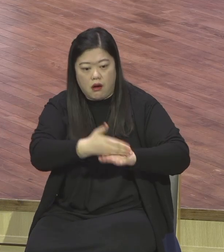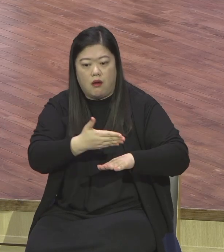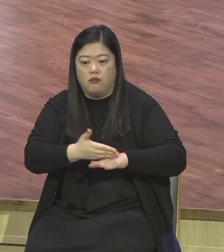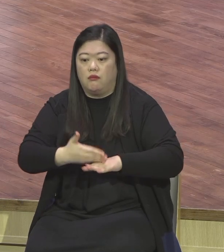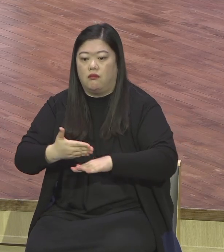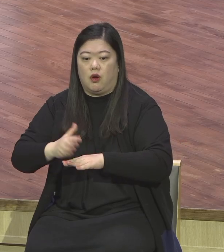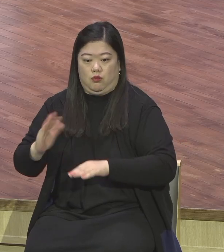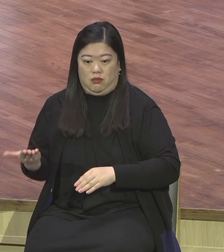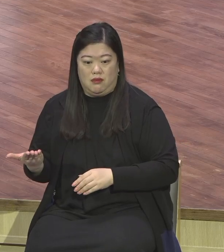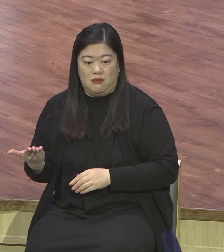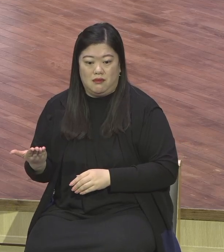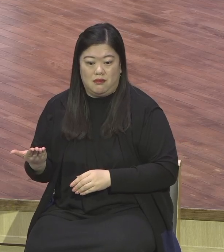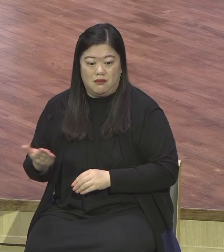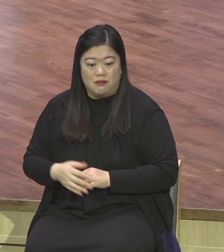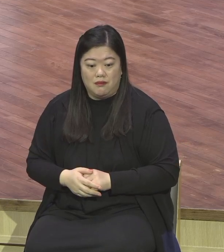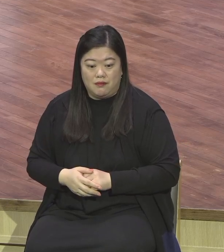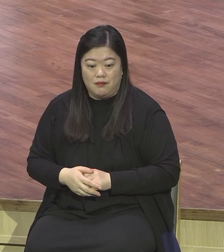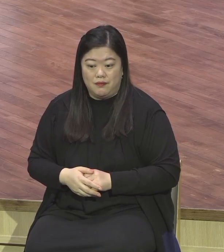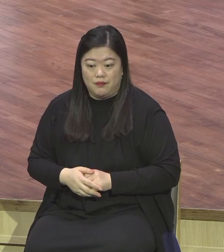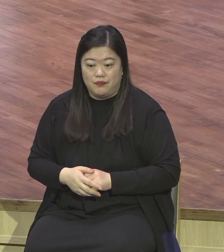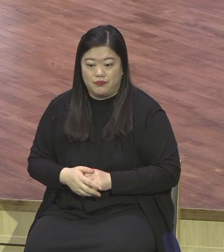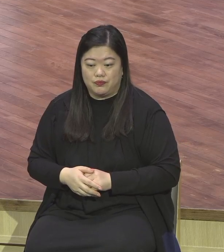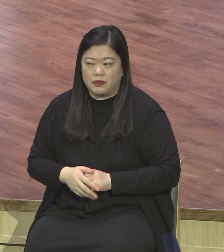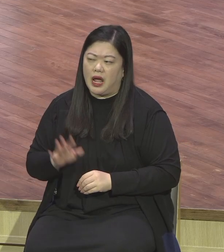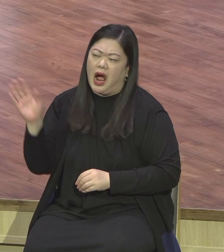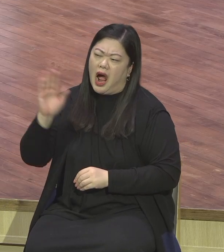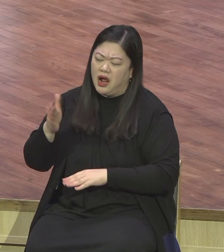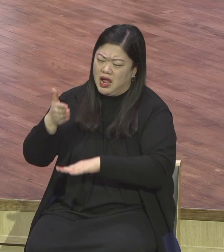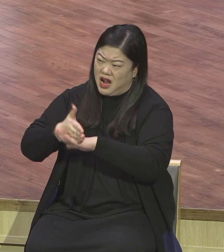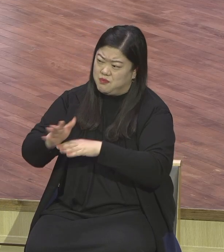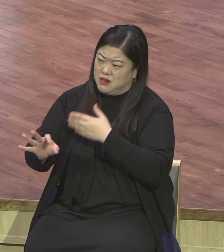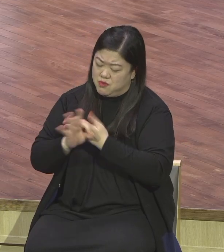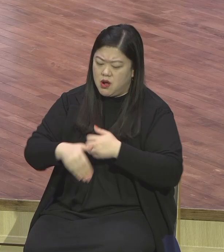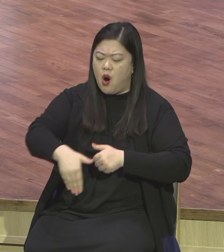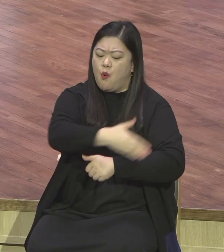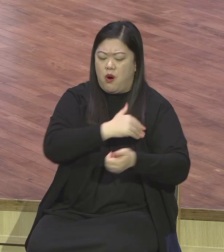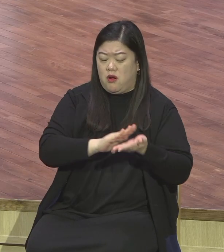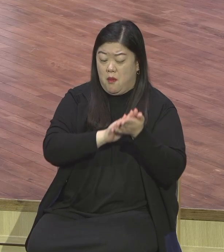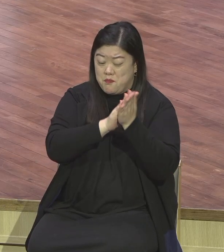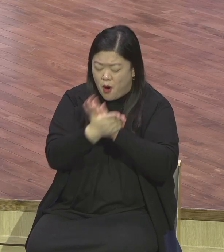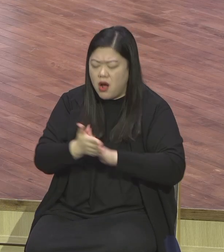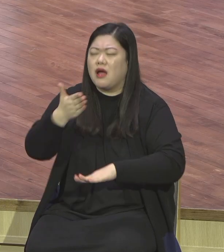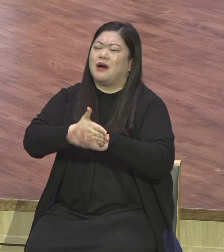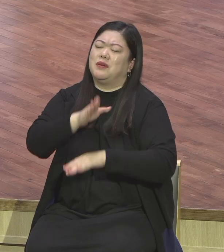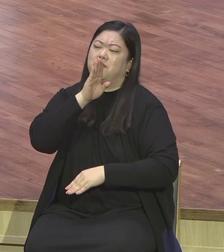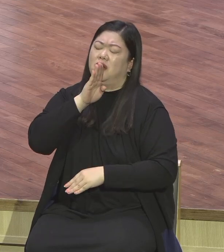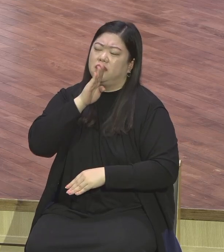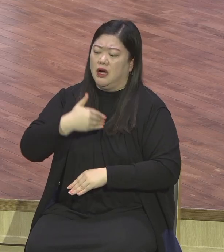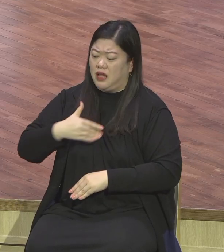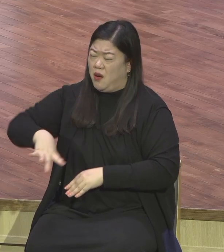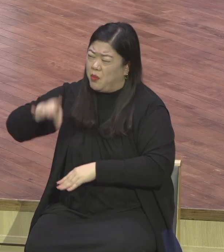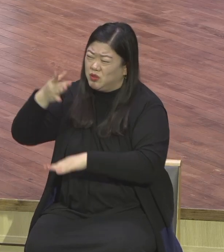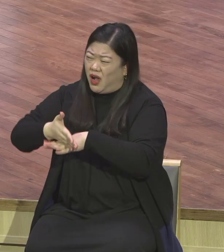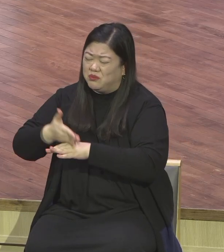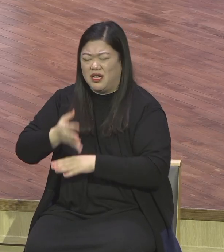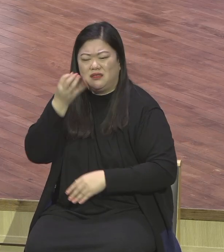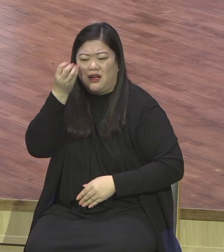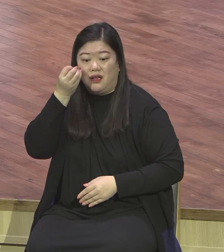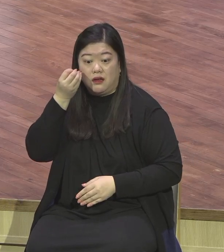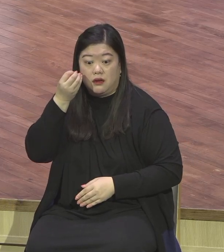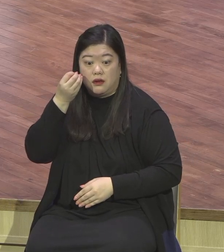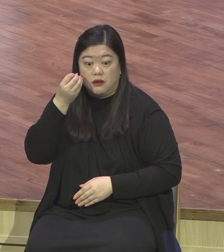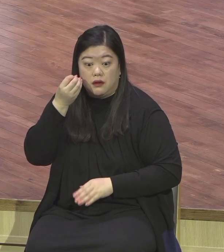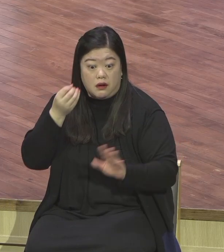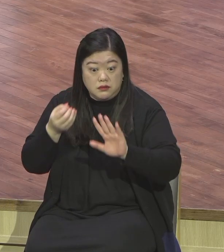환경이 바뀌면 감사가 나올 거라고 생각하지만 그 반대입니다 입술로 먼저 감사 고백하면 환경이 바뀌게